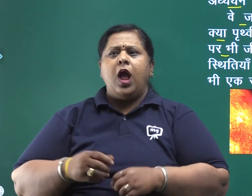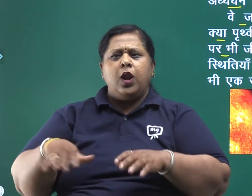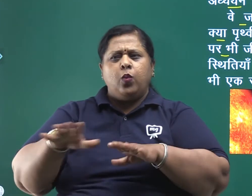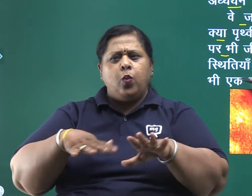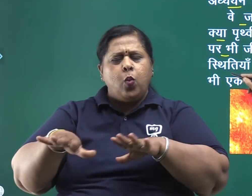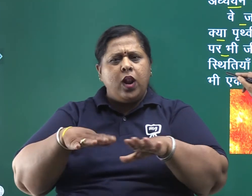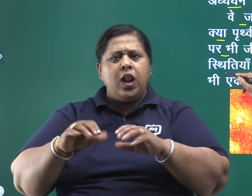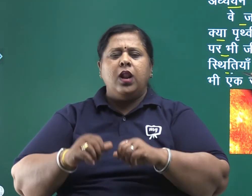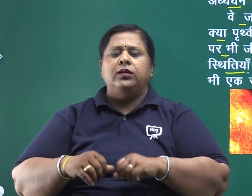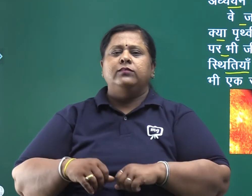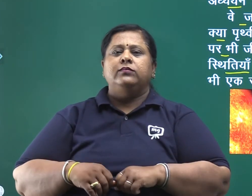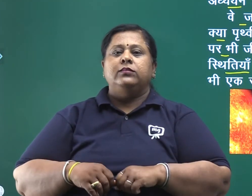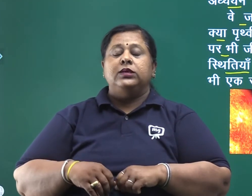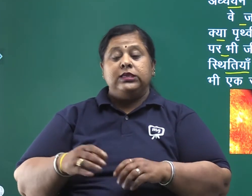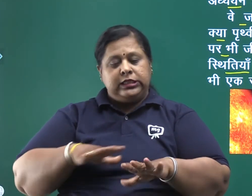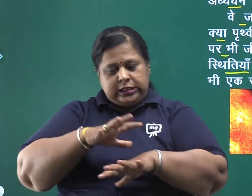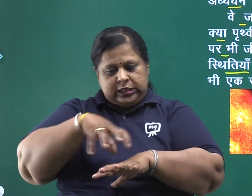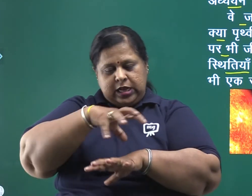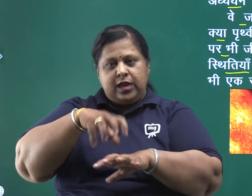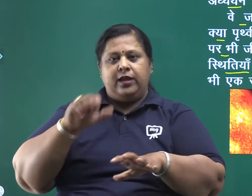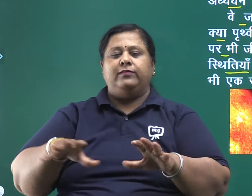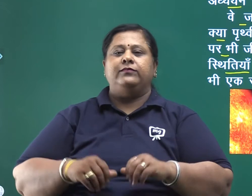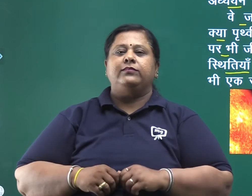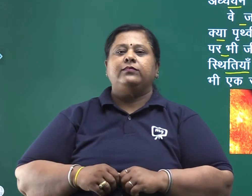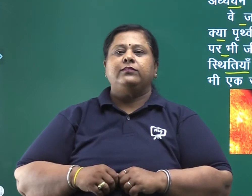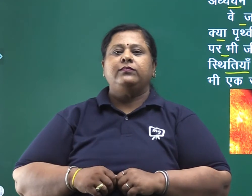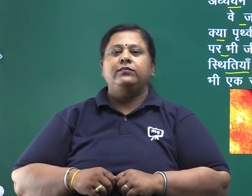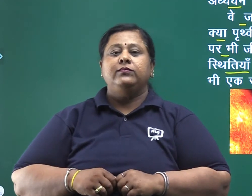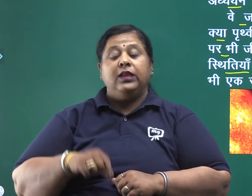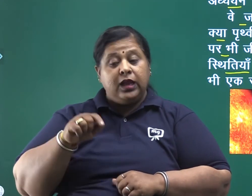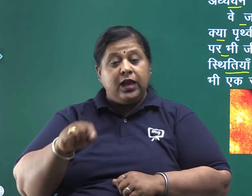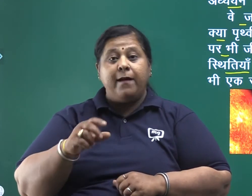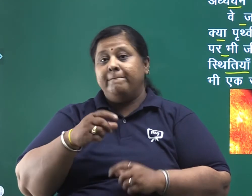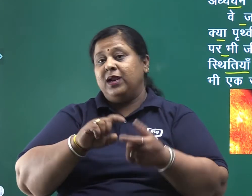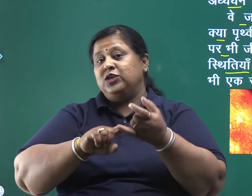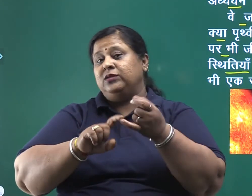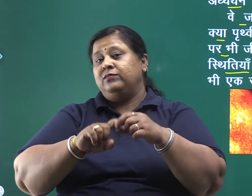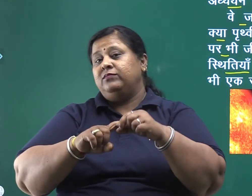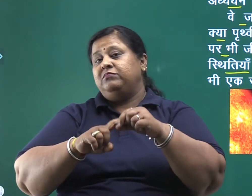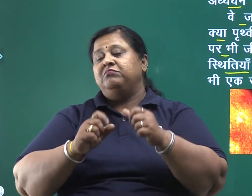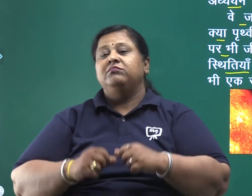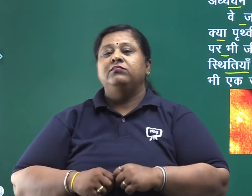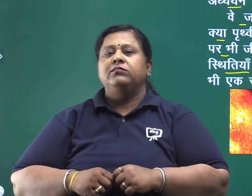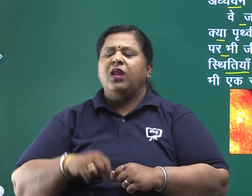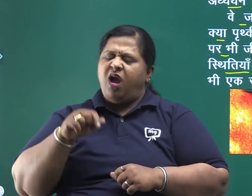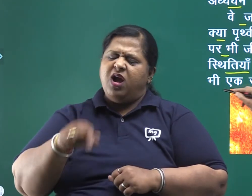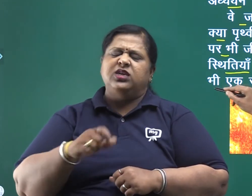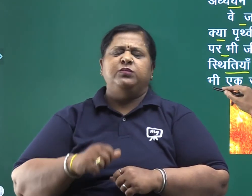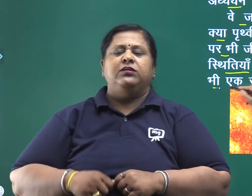अनुकूल स्थितियां हैं। यह प्रश्न आज